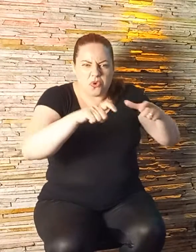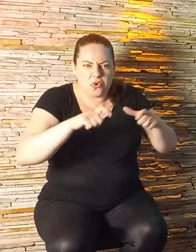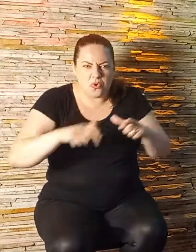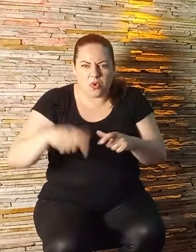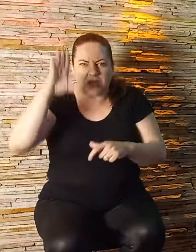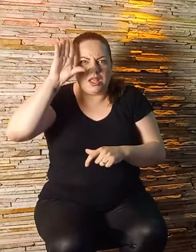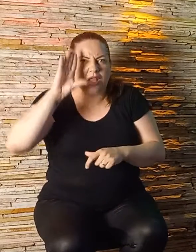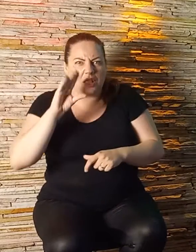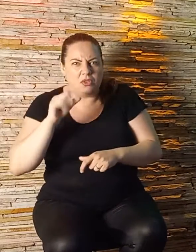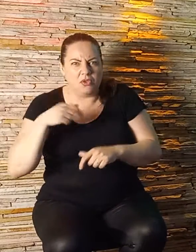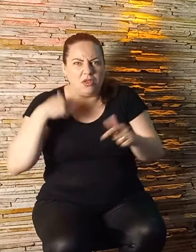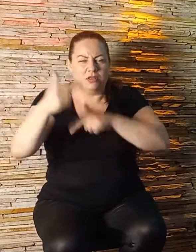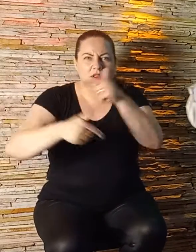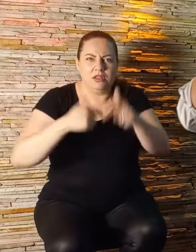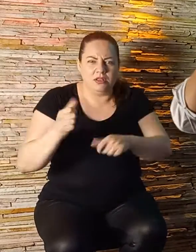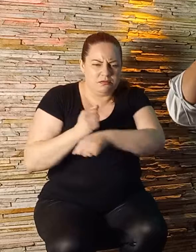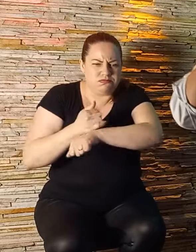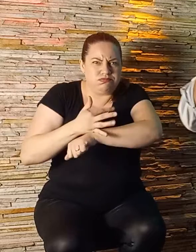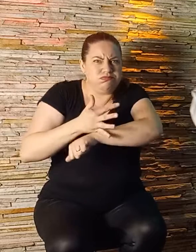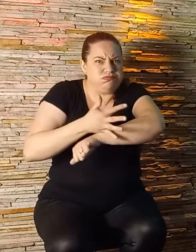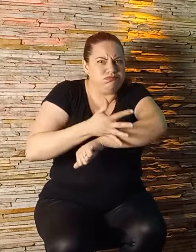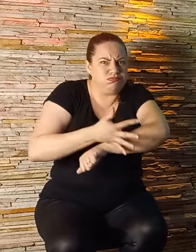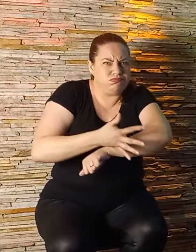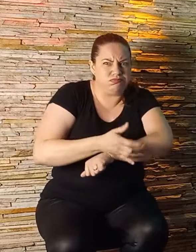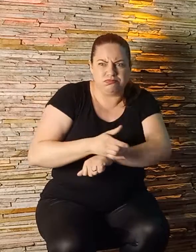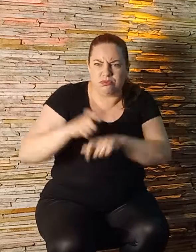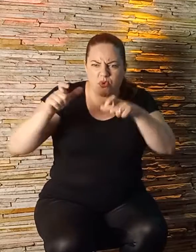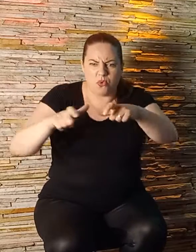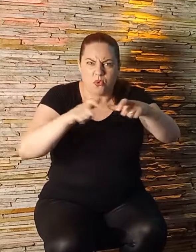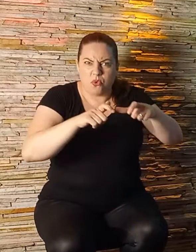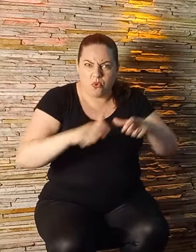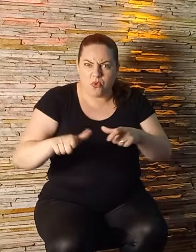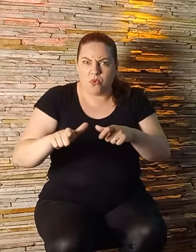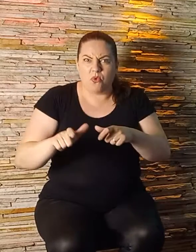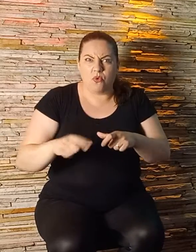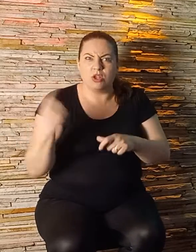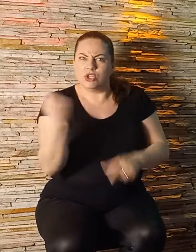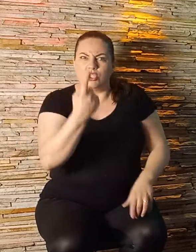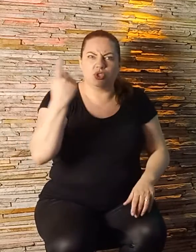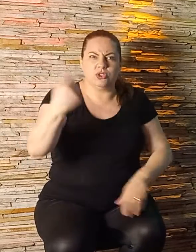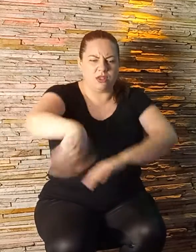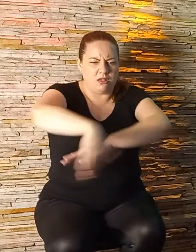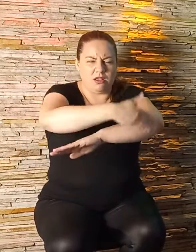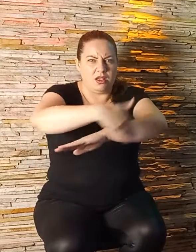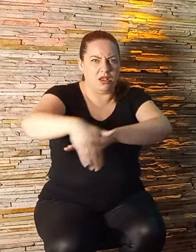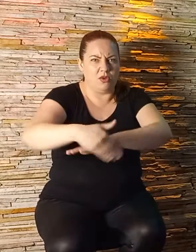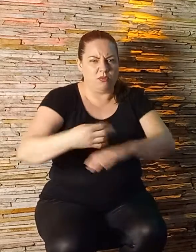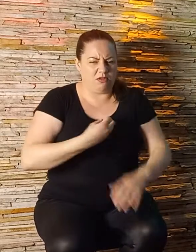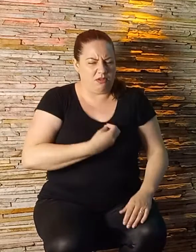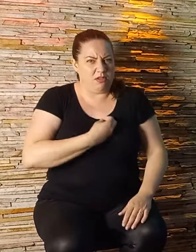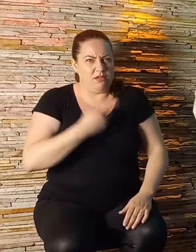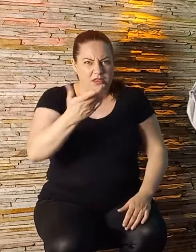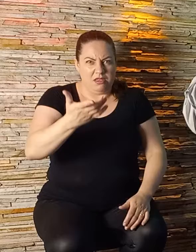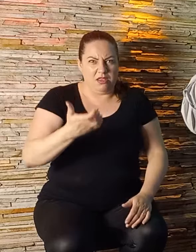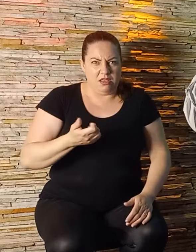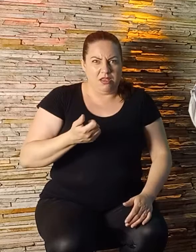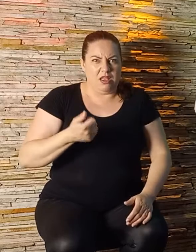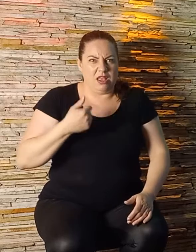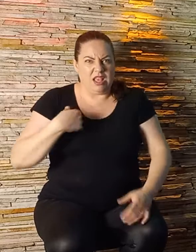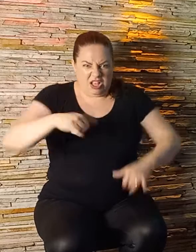da noite foi filha da noite Mari tarde filha da noite ainda então filhas do vento e dentro do se do amargo da força querem ver meu